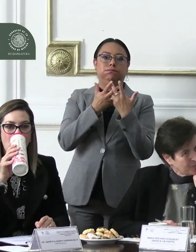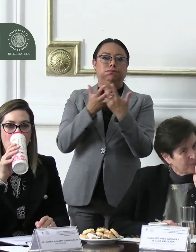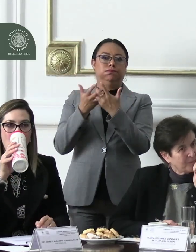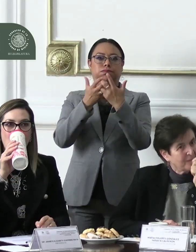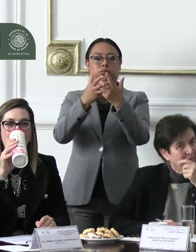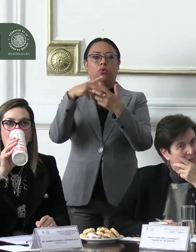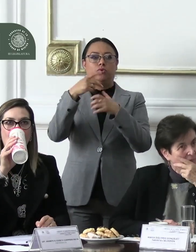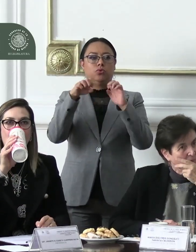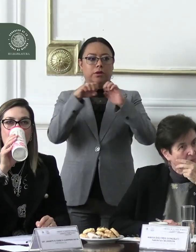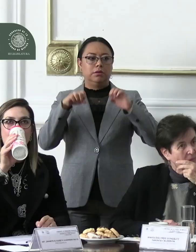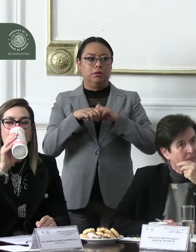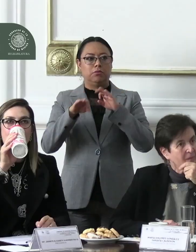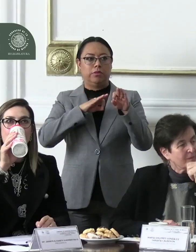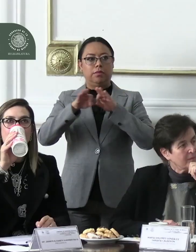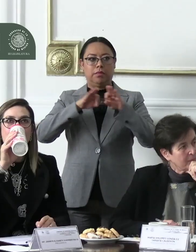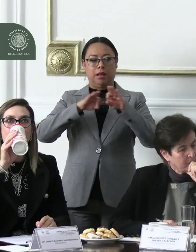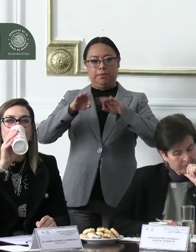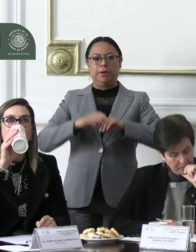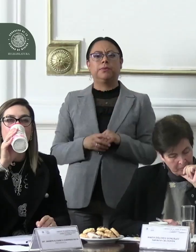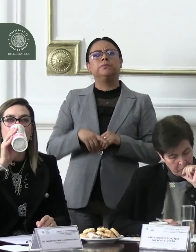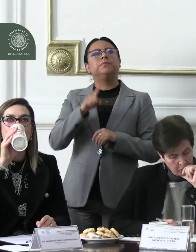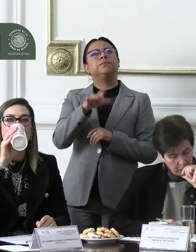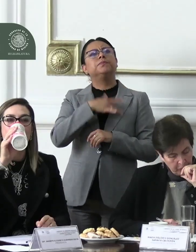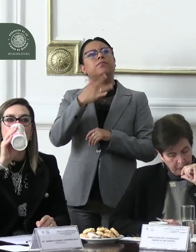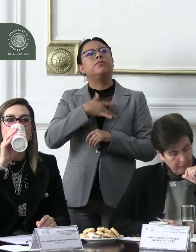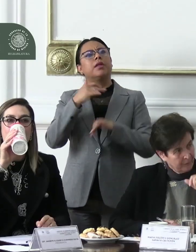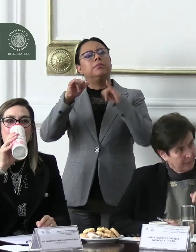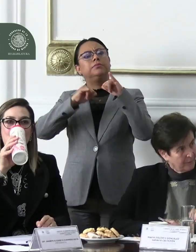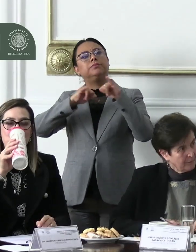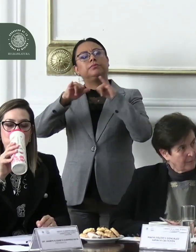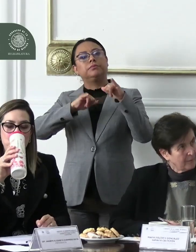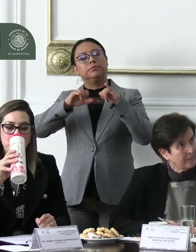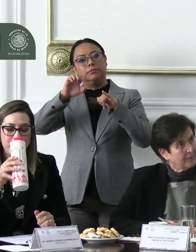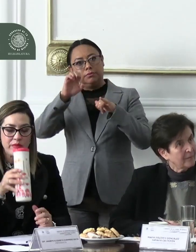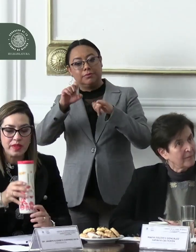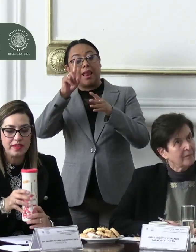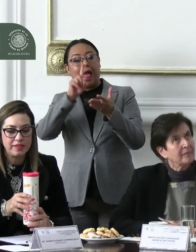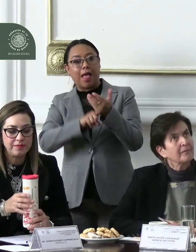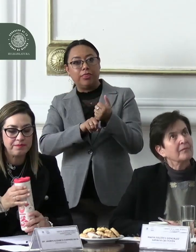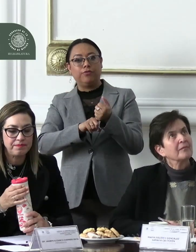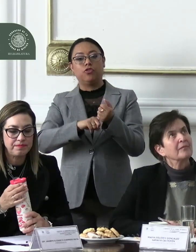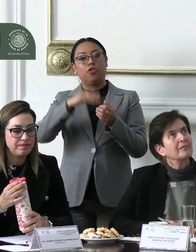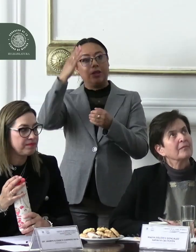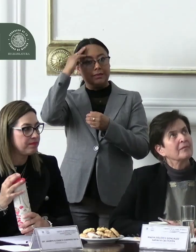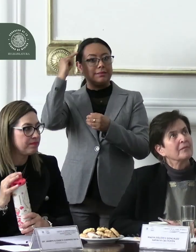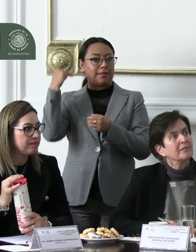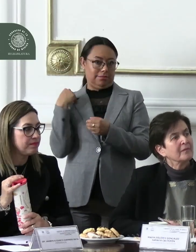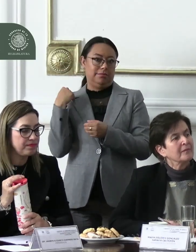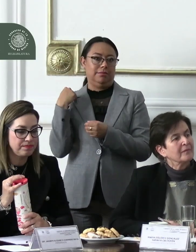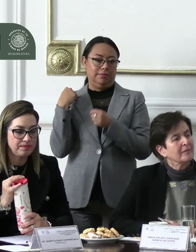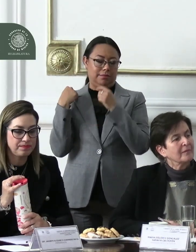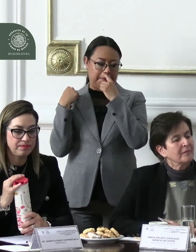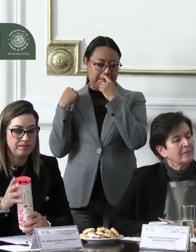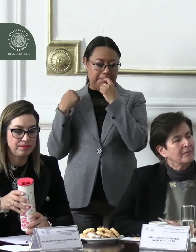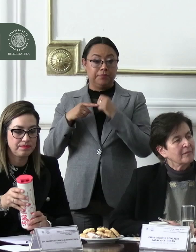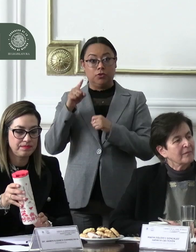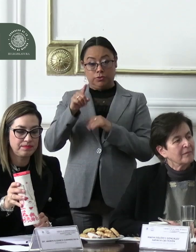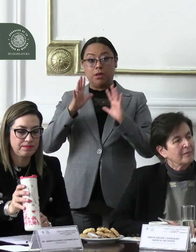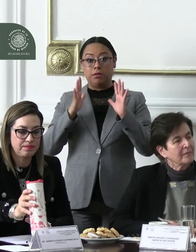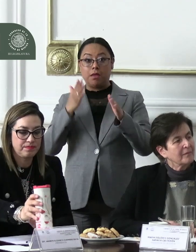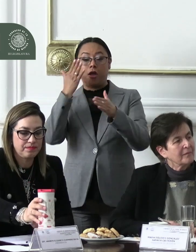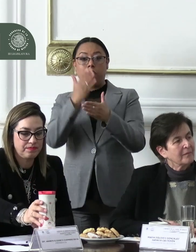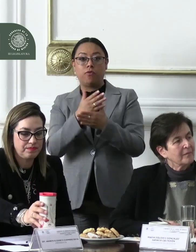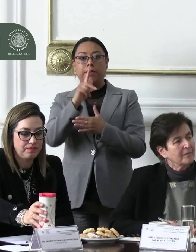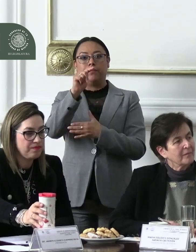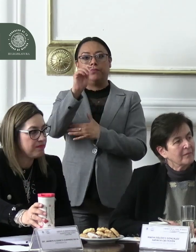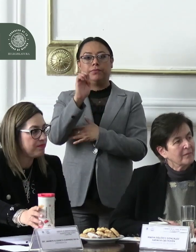equipo, ¿qué piensa sobre el dormitorio E en Santa Marta? No sé si ya fue a Tepepan, pero ahí